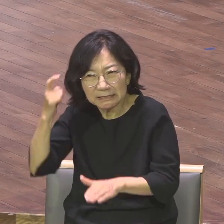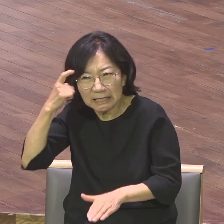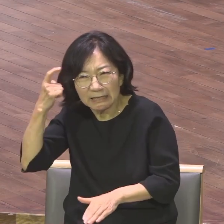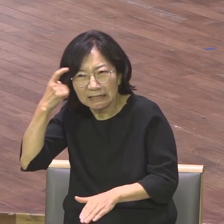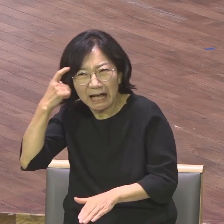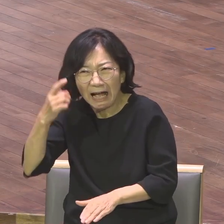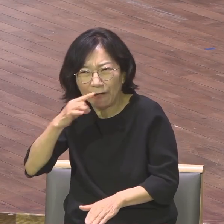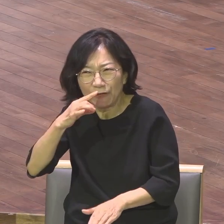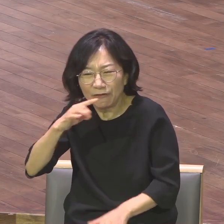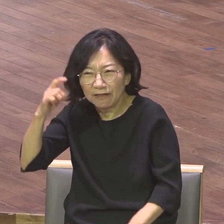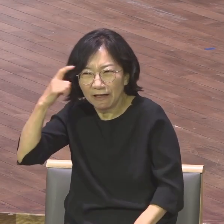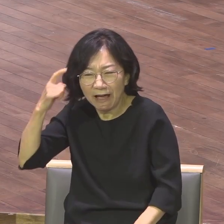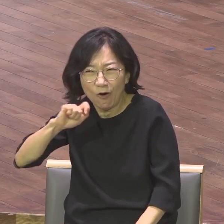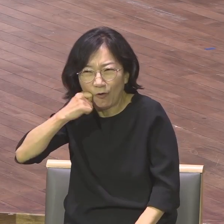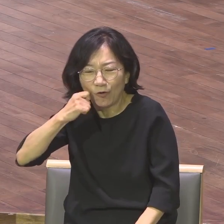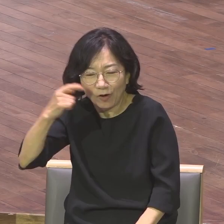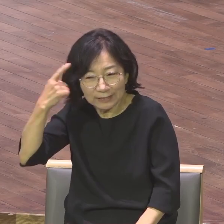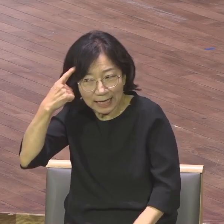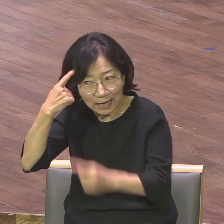바꿔야 돼요.